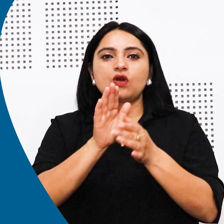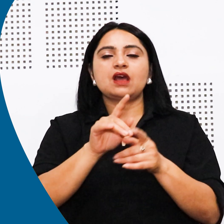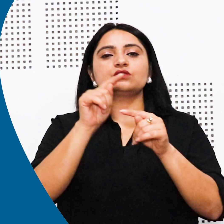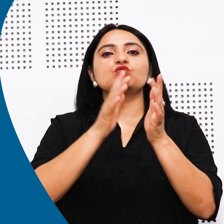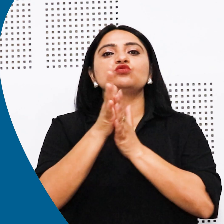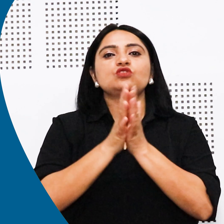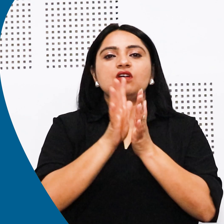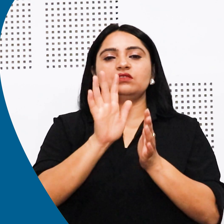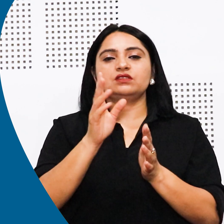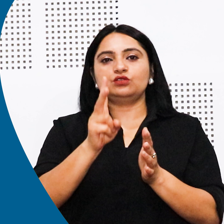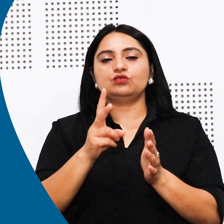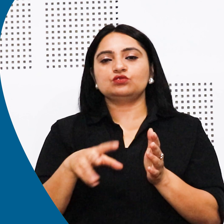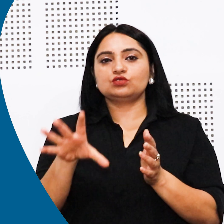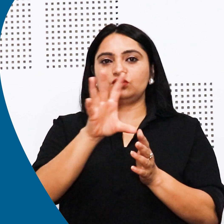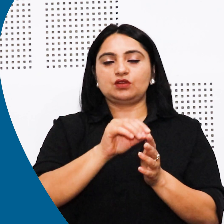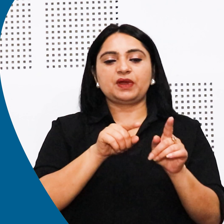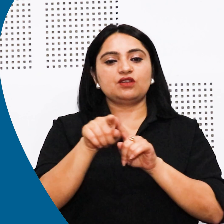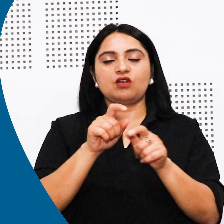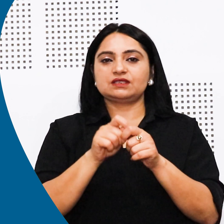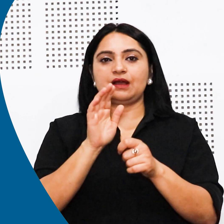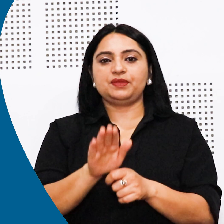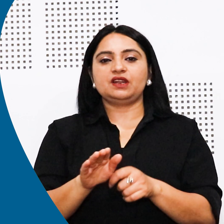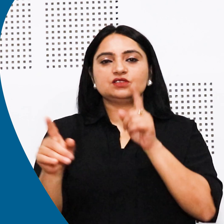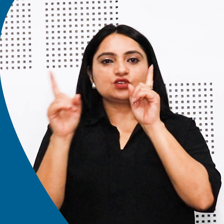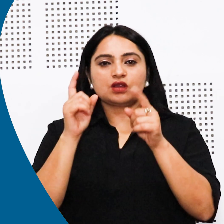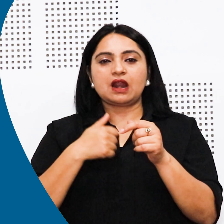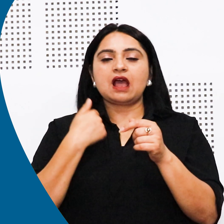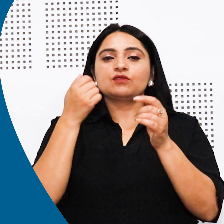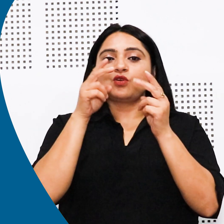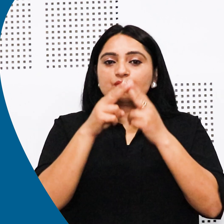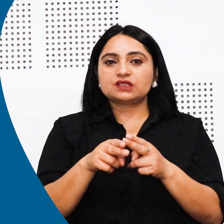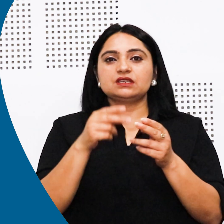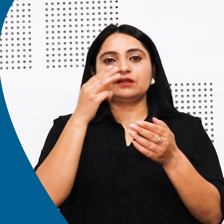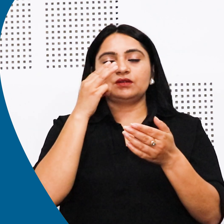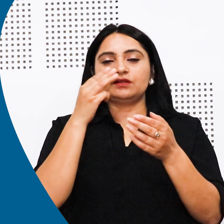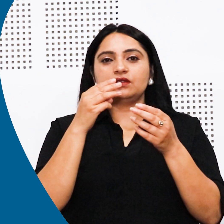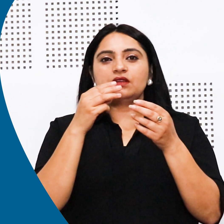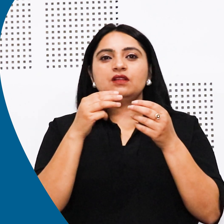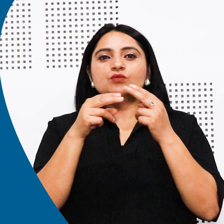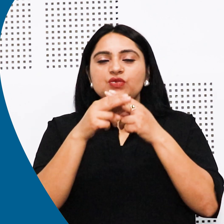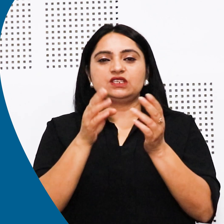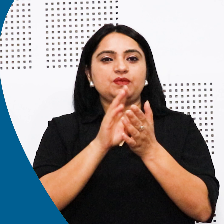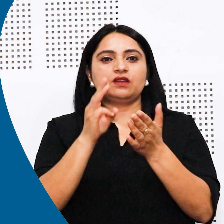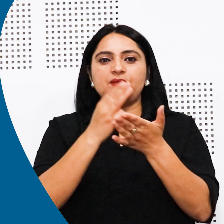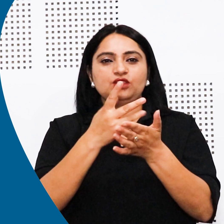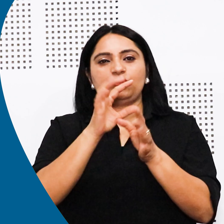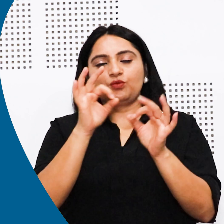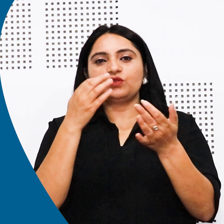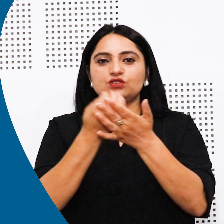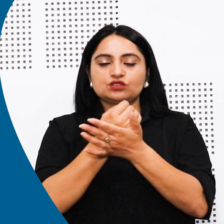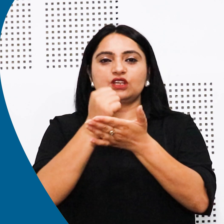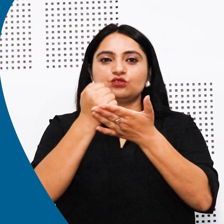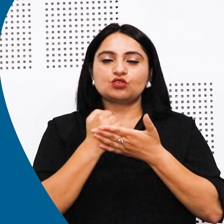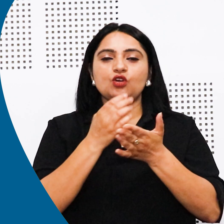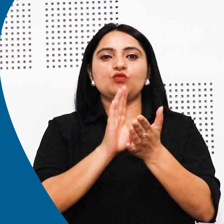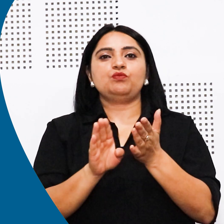त्यो पनि सबै हामी त्यसमा कोरेछौँ। नगरपालिकाको आफ्नै बजेटबाट नभई विभिन्न सङ्घ संस्थाको सहयोगमा पालिकाभित्रका विपद जोखिम